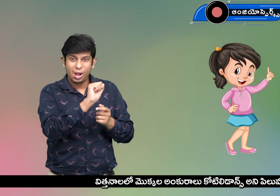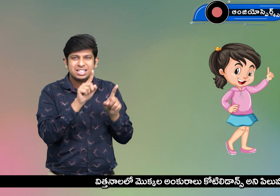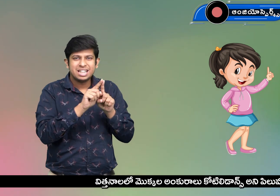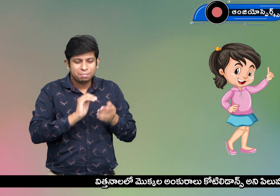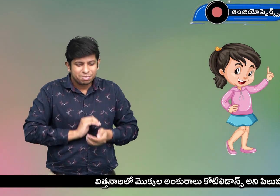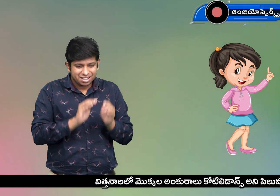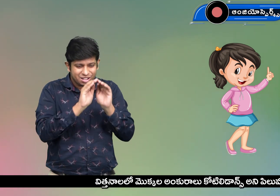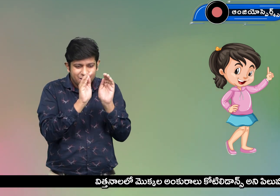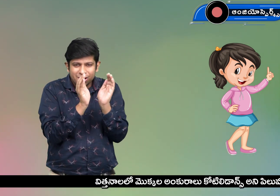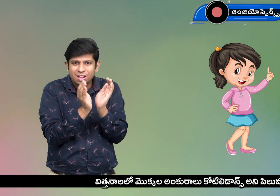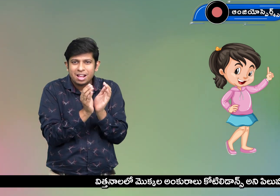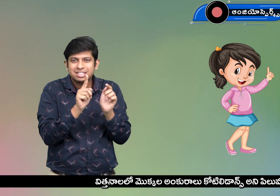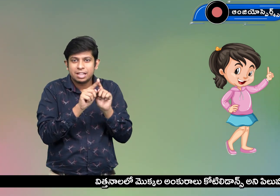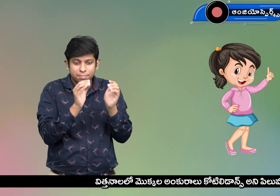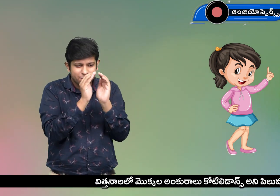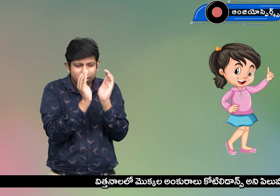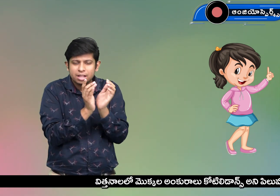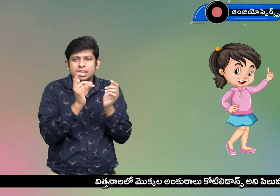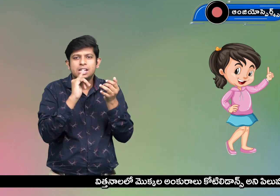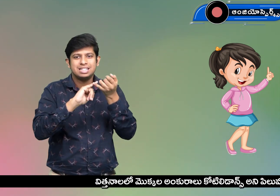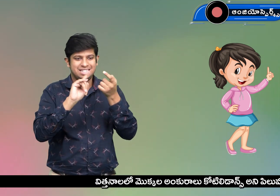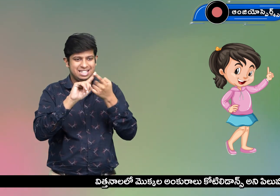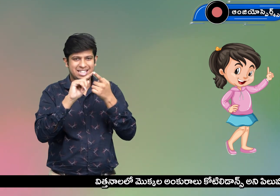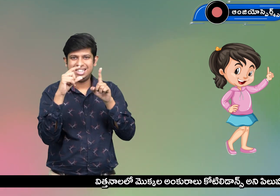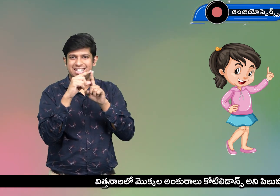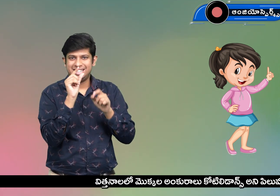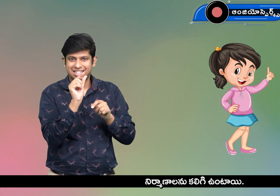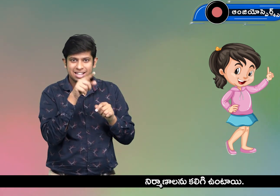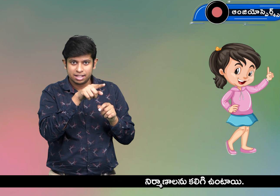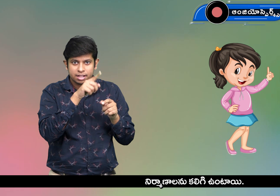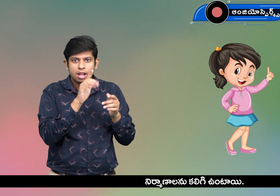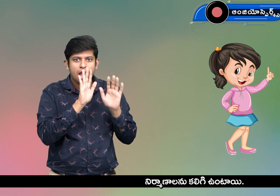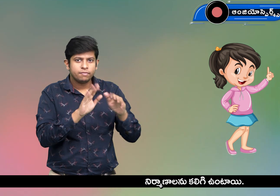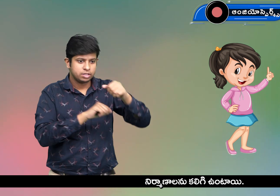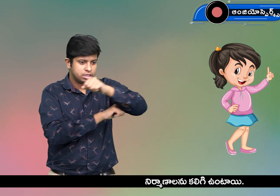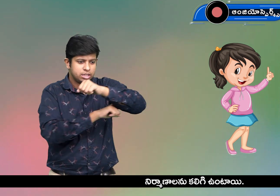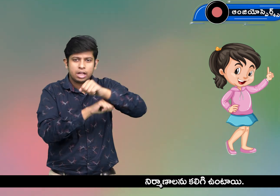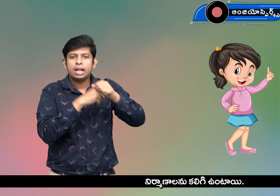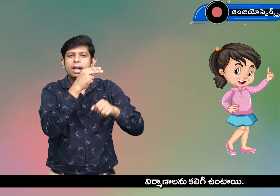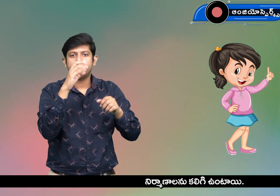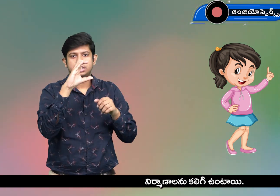విత్తనాలలో మొక్కల అంకురాలు కోటిలిడాన్స్ అని పిలువబడే నిర్మాణాలను కలిగి ఉంటాయి.